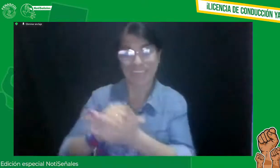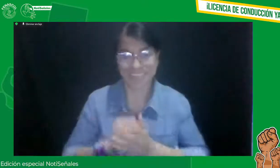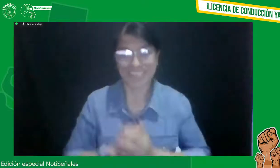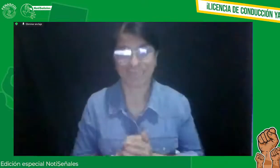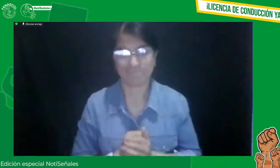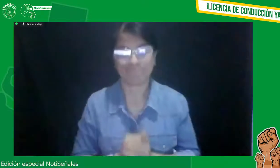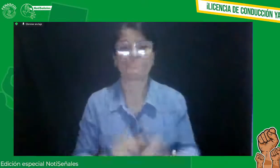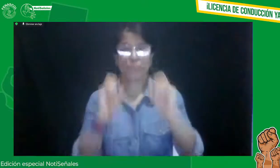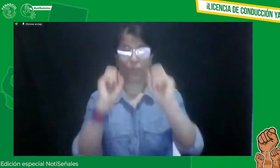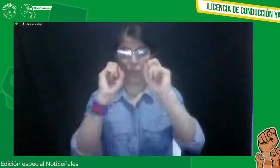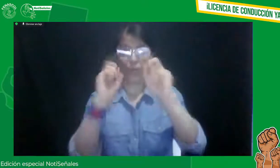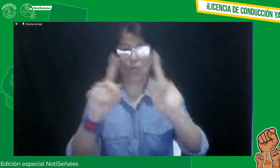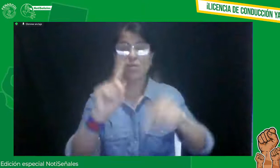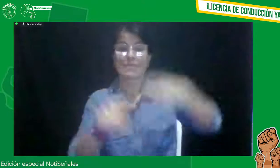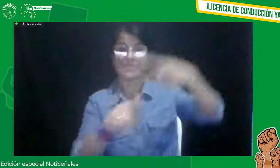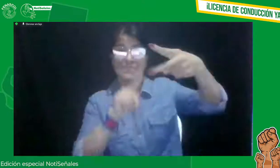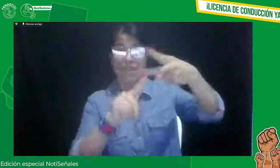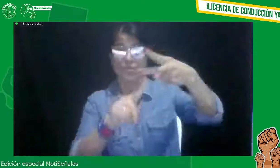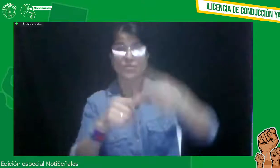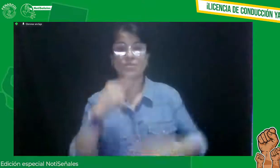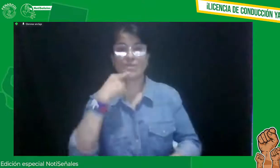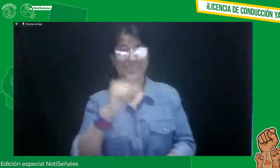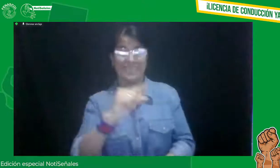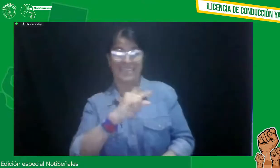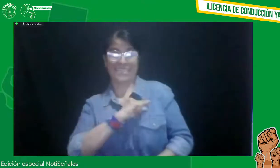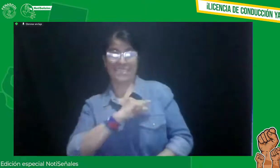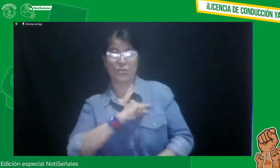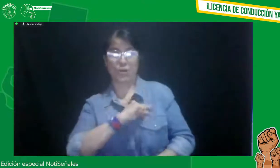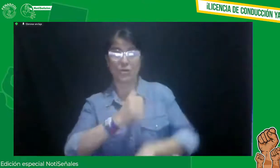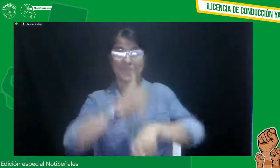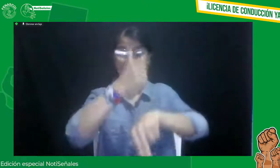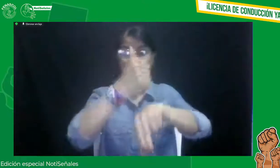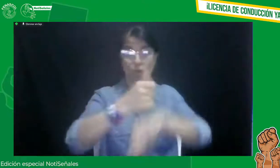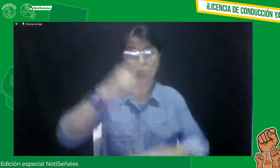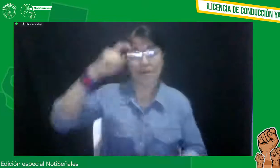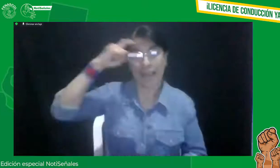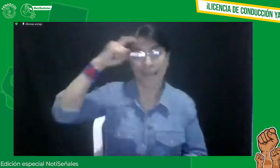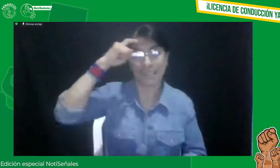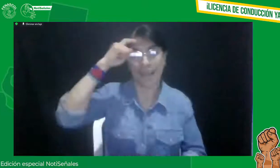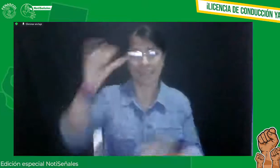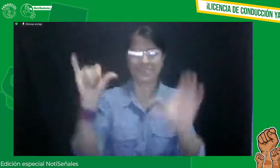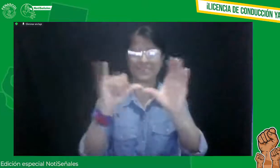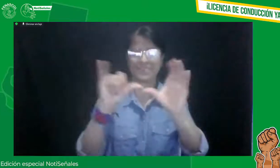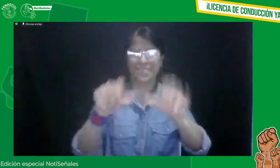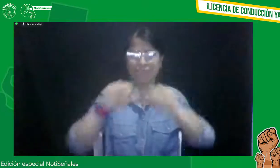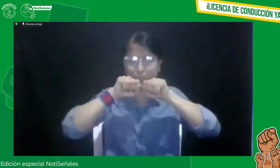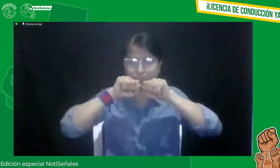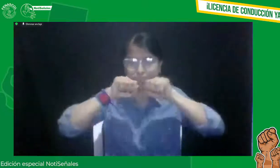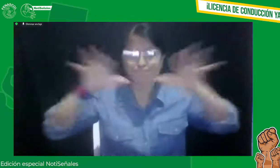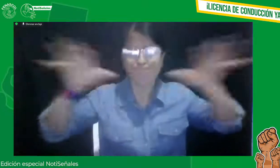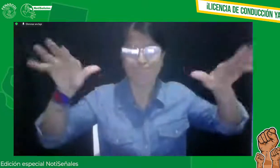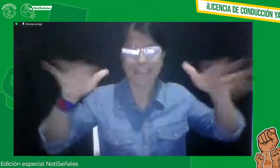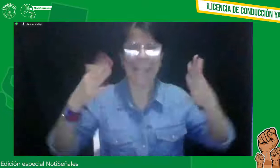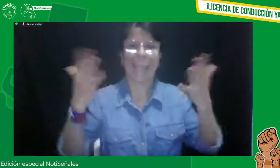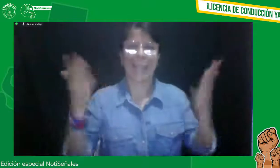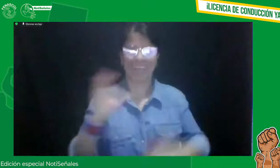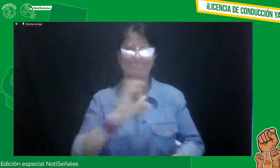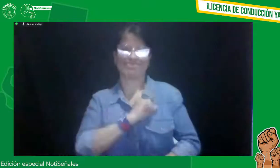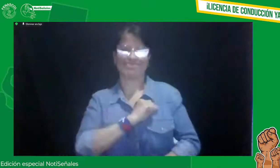nuestra incidencia ha permitido obtener este logro en cuanto a licencia de conducción de transporte privado o